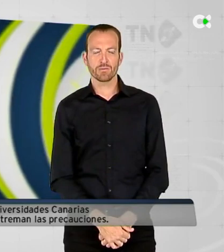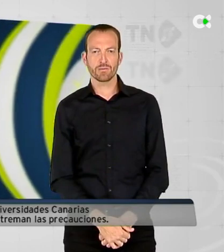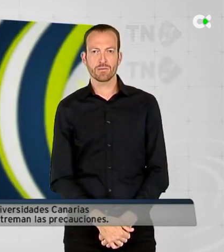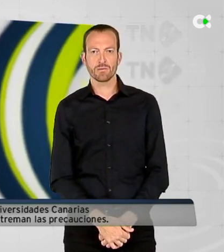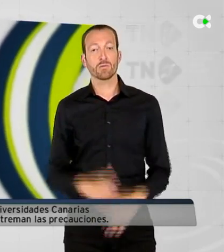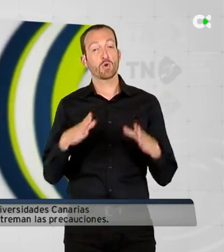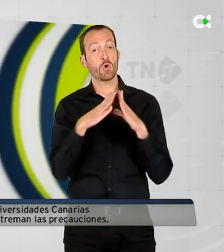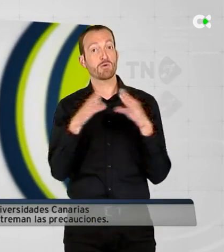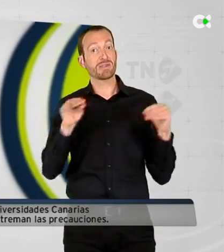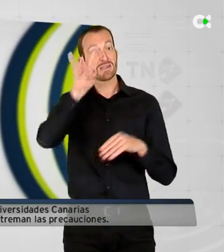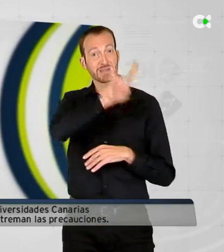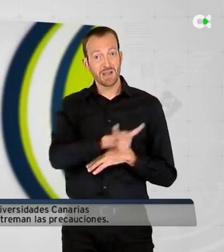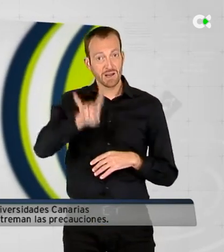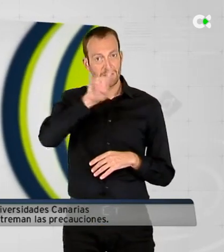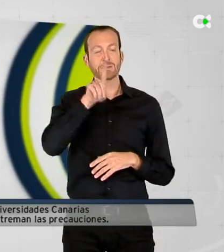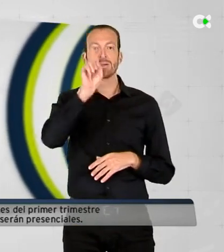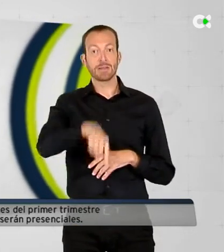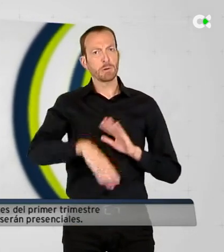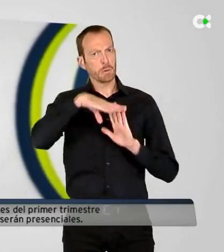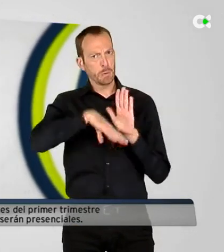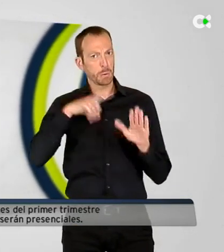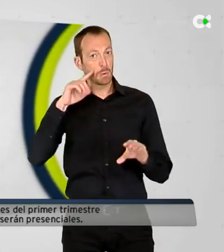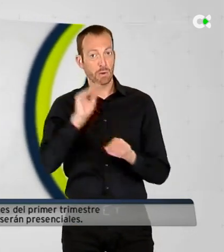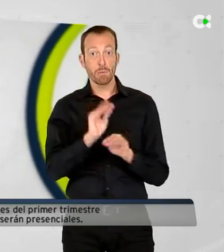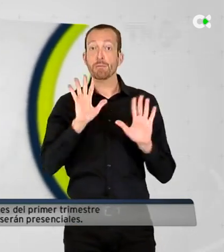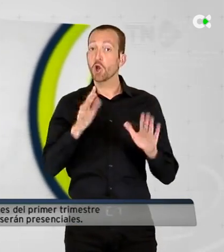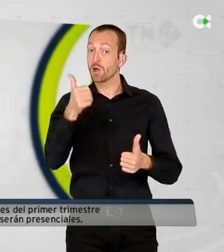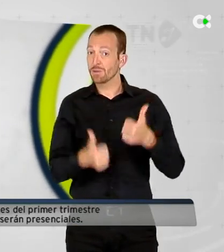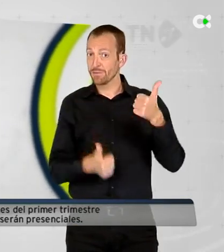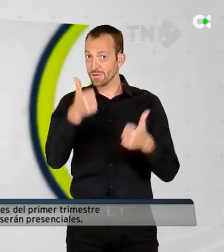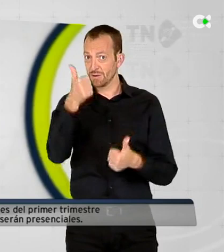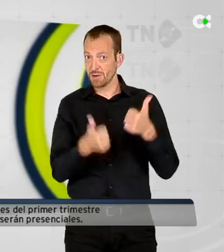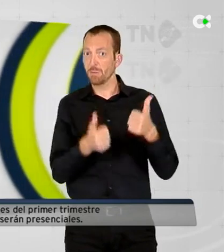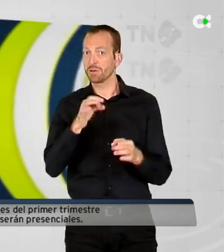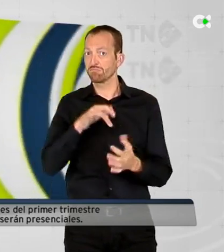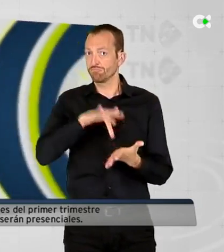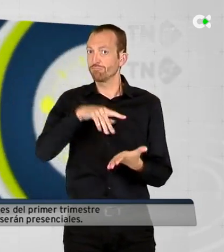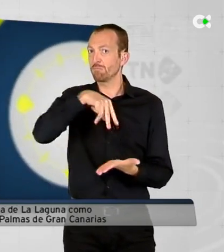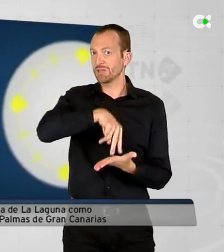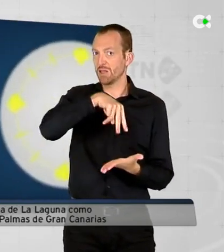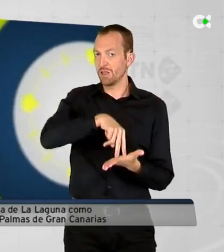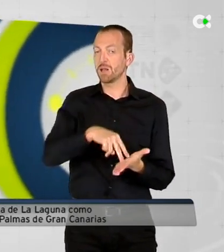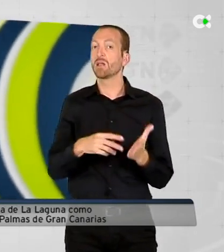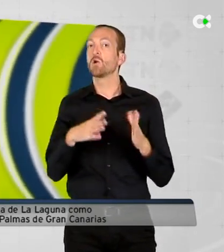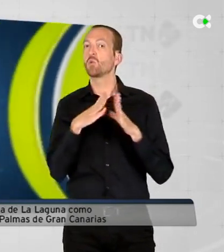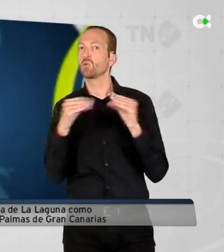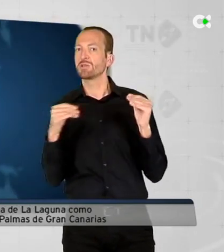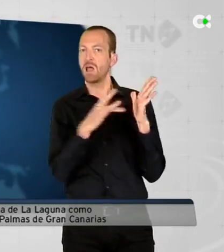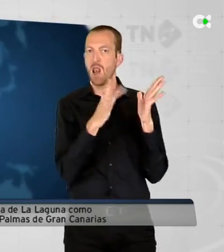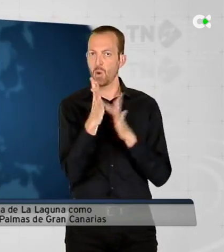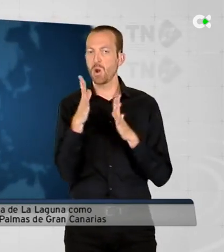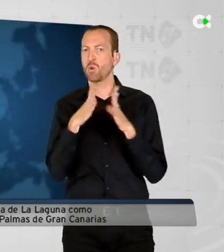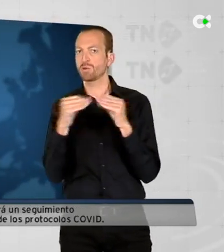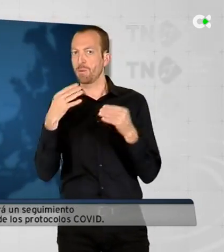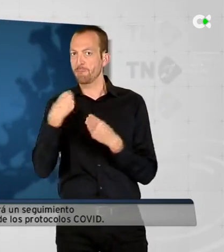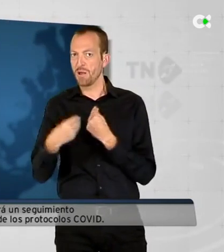en las universidades canarias también se extreman las precauciones aunque los exámenes del primer trimestre del año serán presenciales tanto en la laguna como en la de las